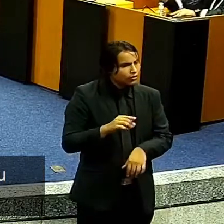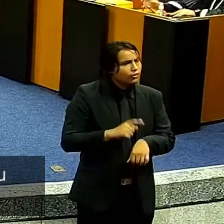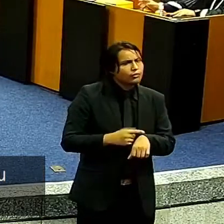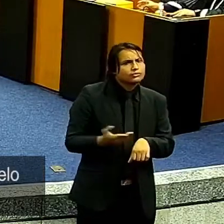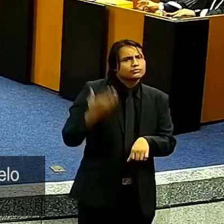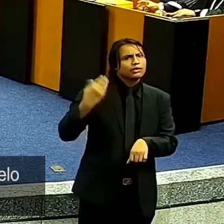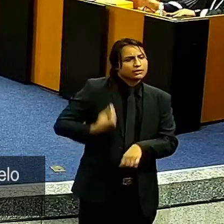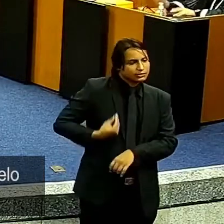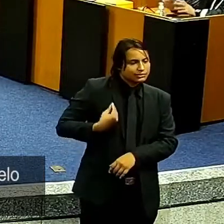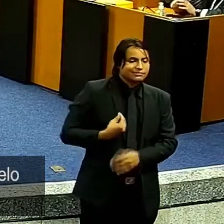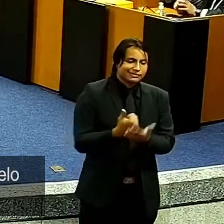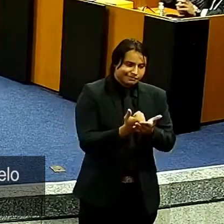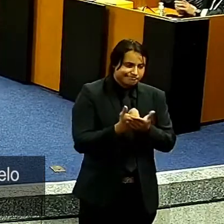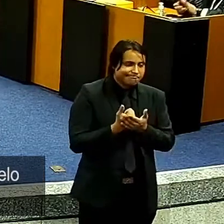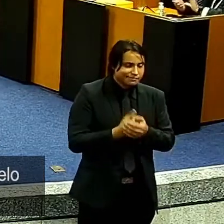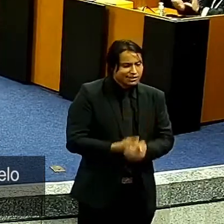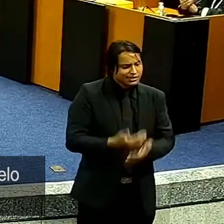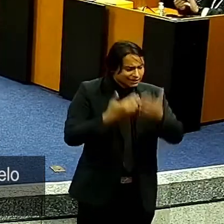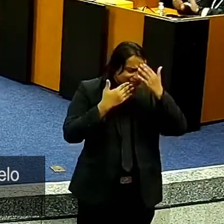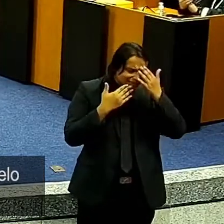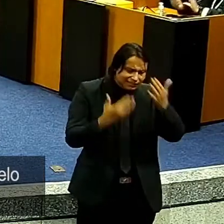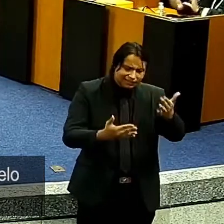deram agradeço